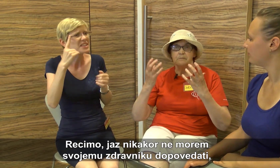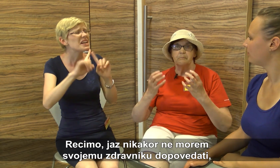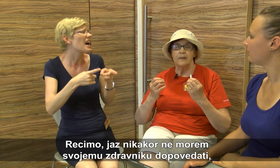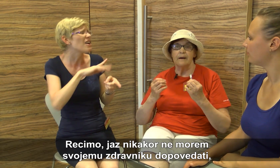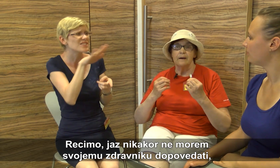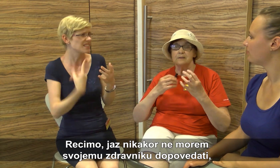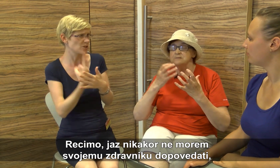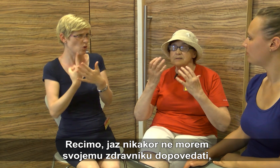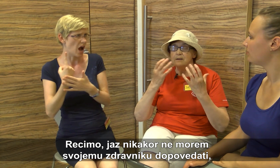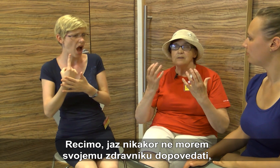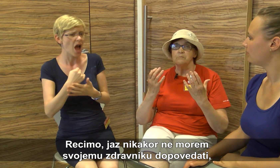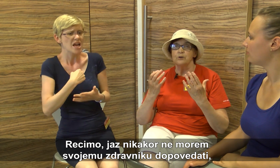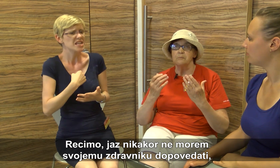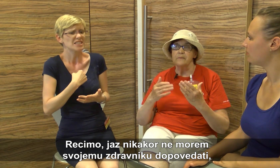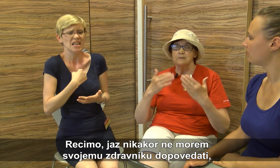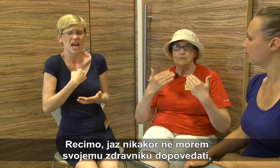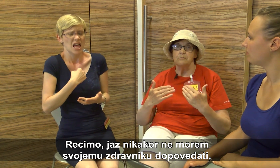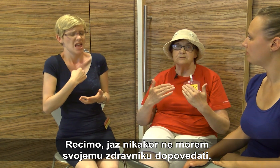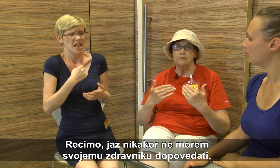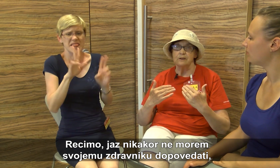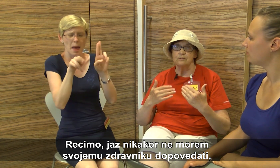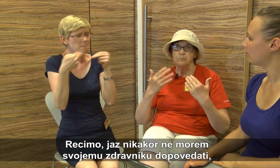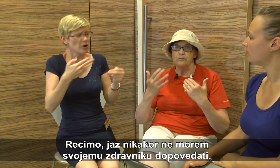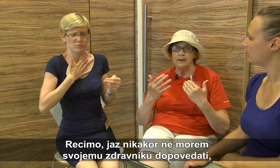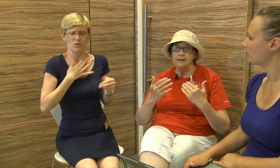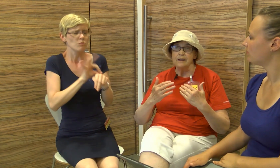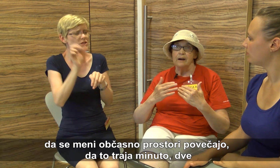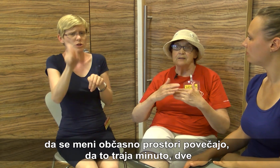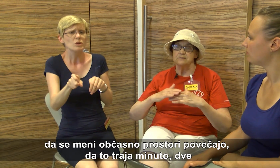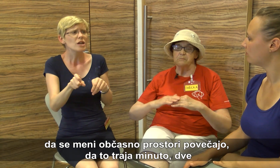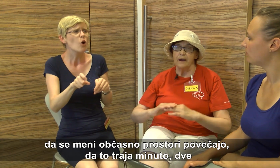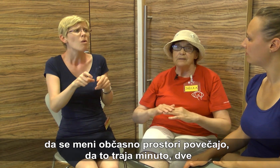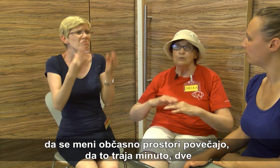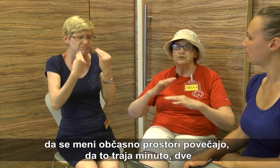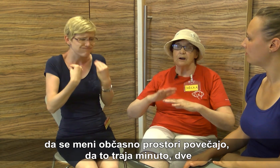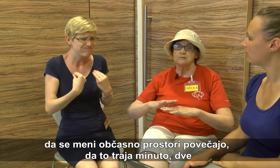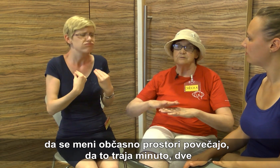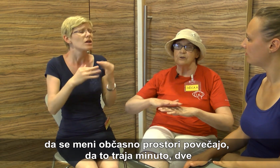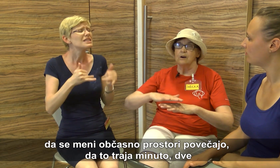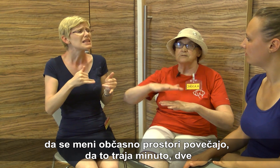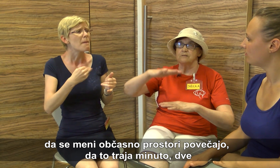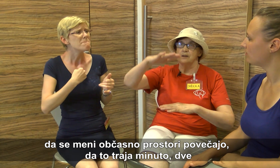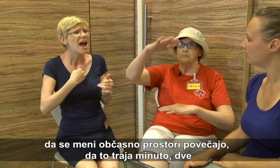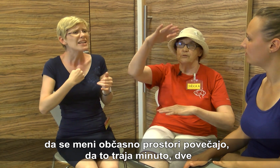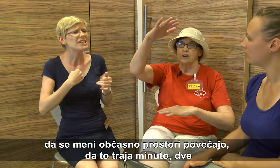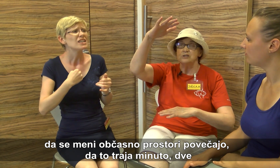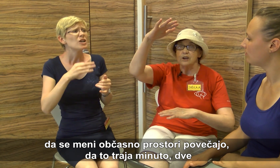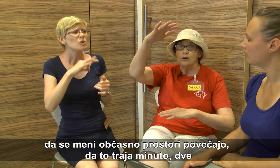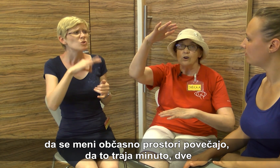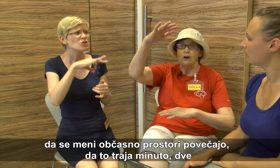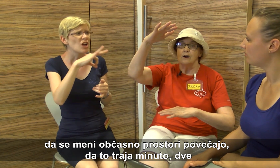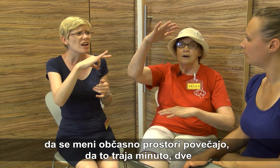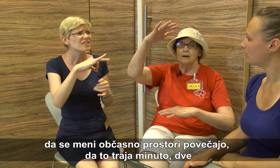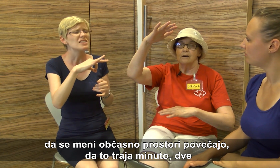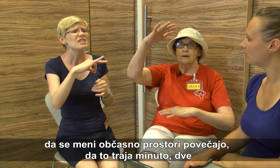вид, не, јас никакар не морам својому здравнику да повеат да се мене обчасно стваре